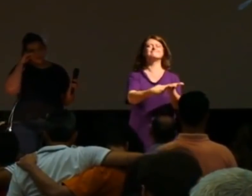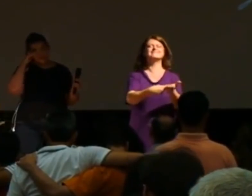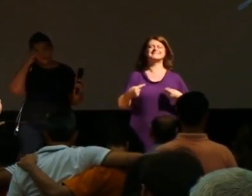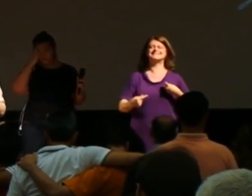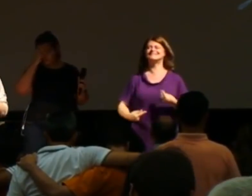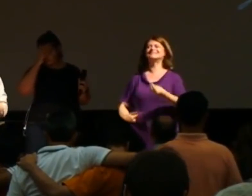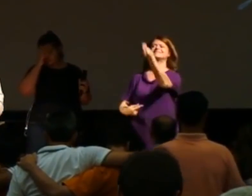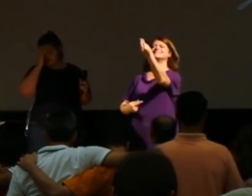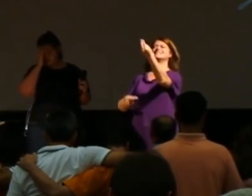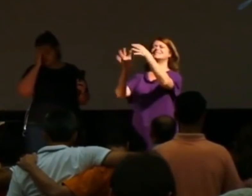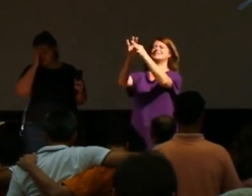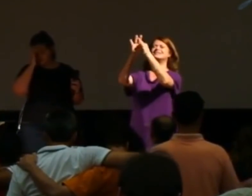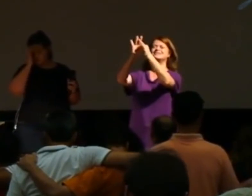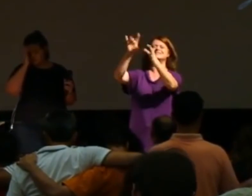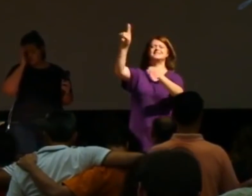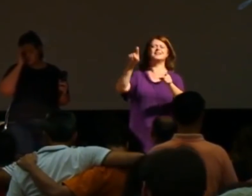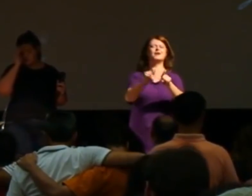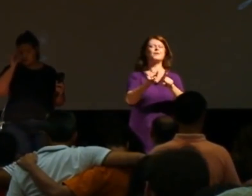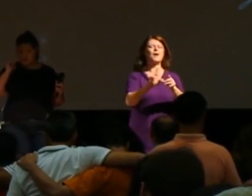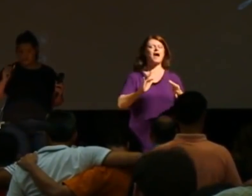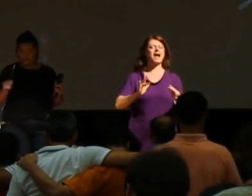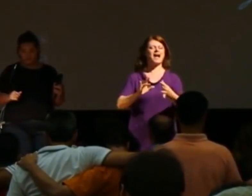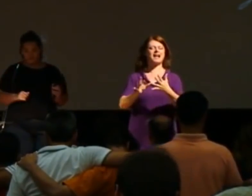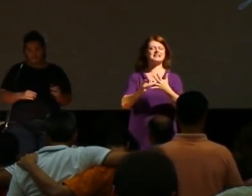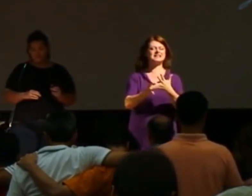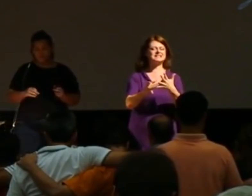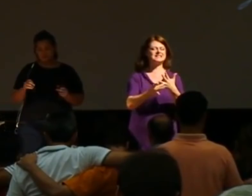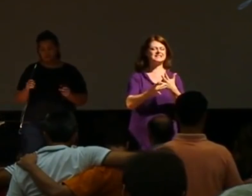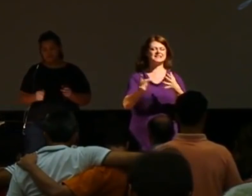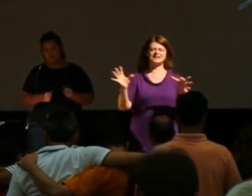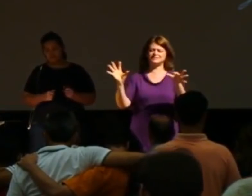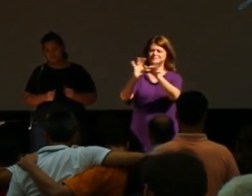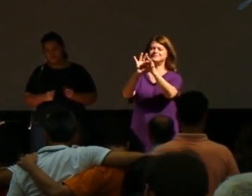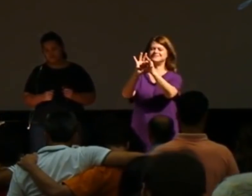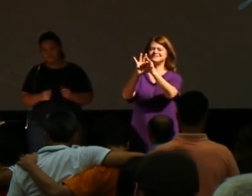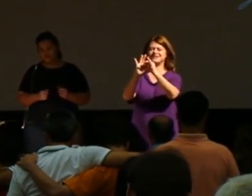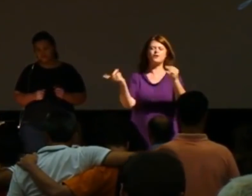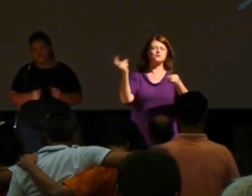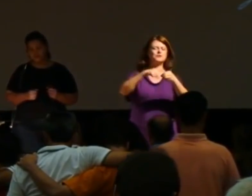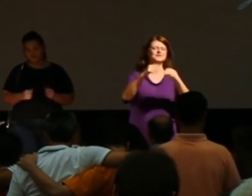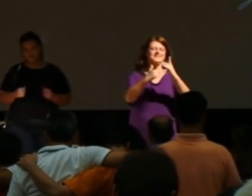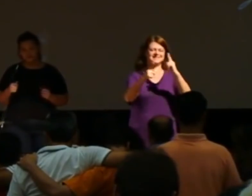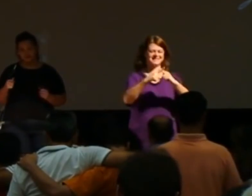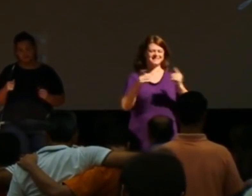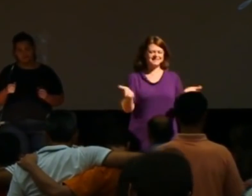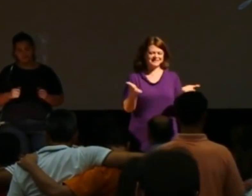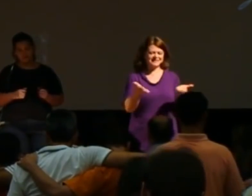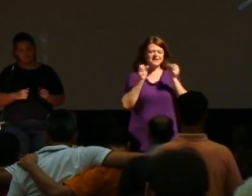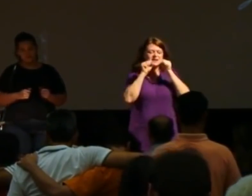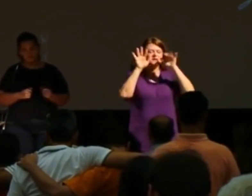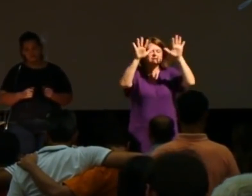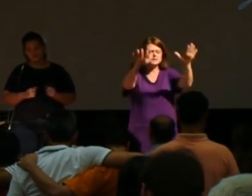os votos de aliança no sangue do Cordeiro, estão voltando para a igreja. Pai, abençoa o teu